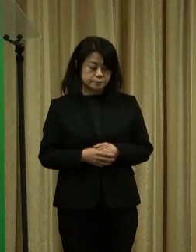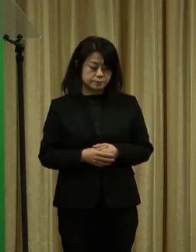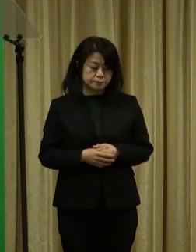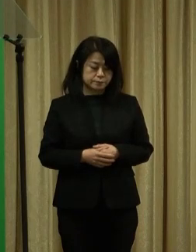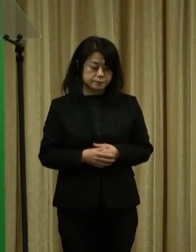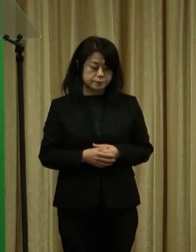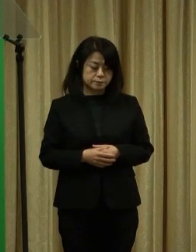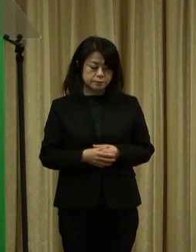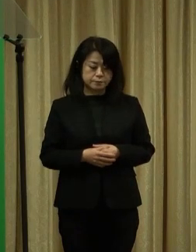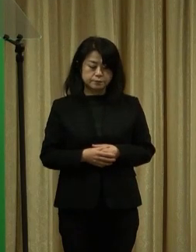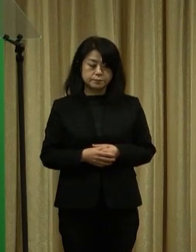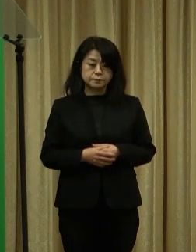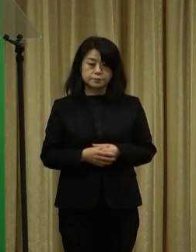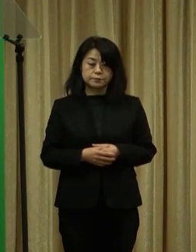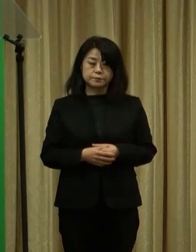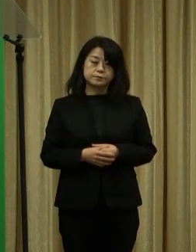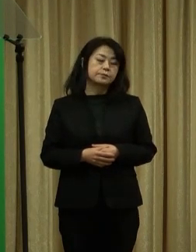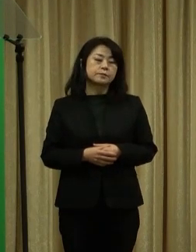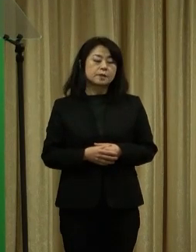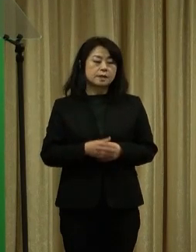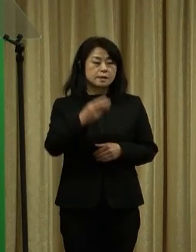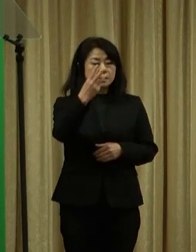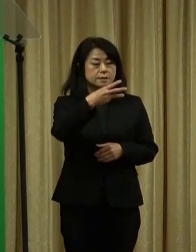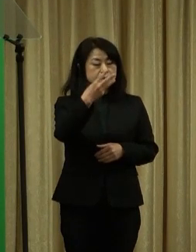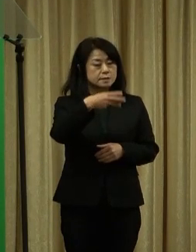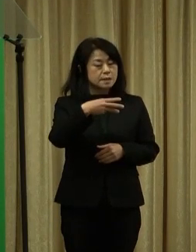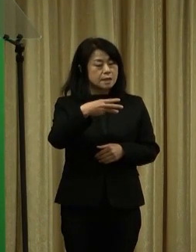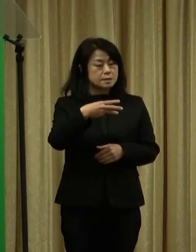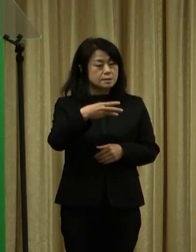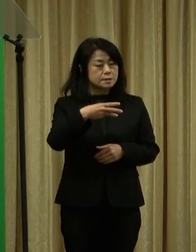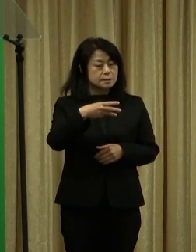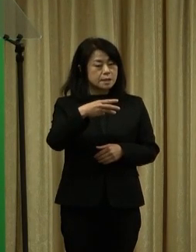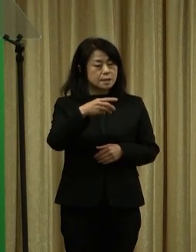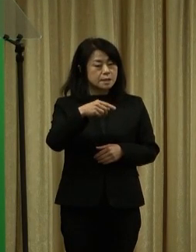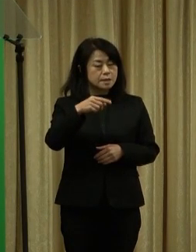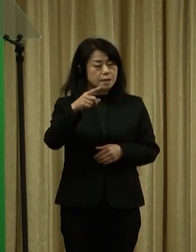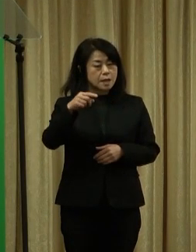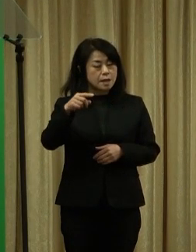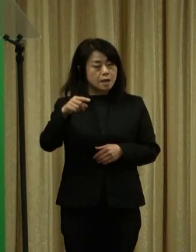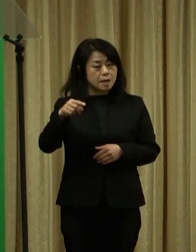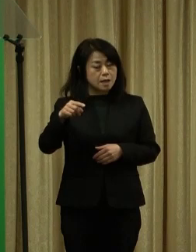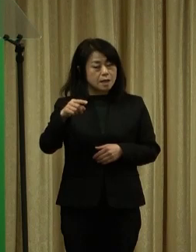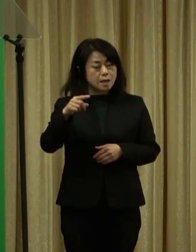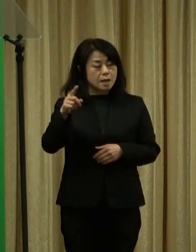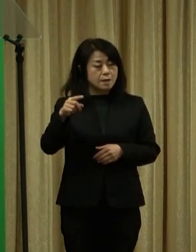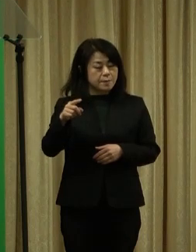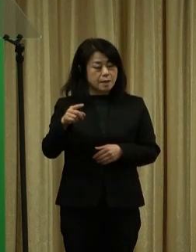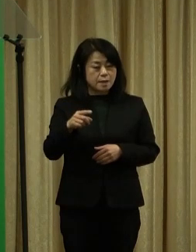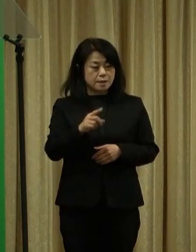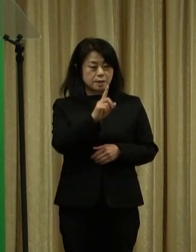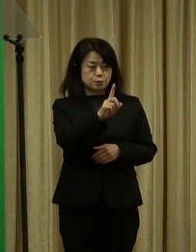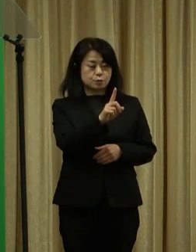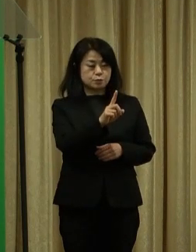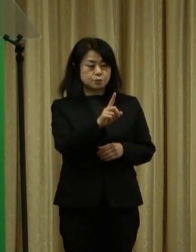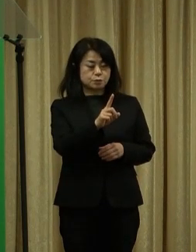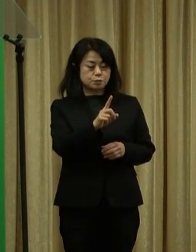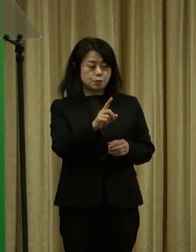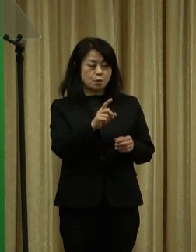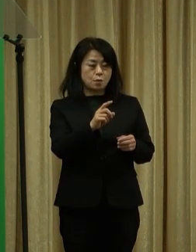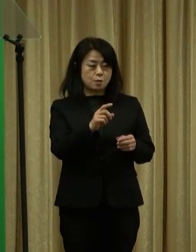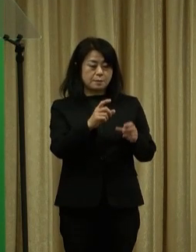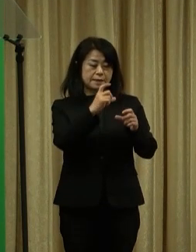それが広さでいうと3000平米が一つの単位、それから住家戸数でいうと10軒が一つの単